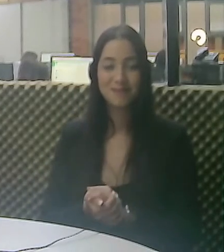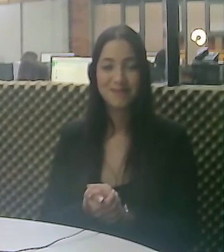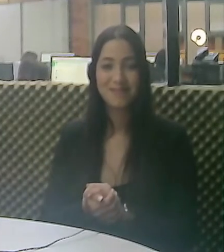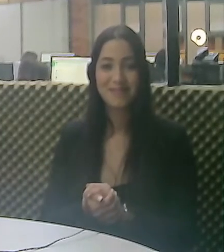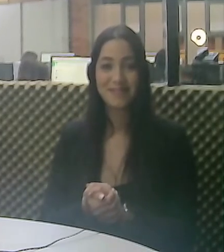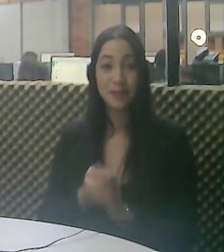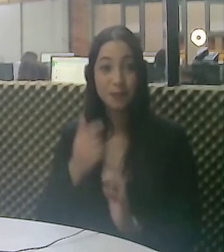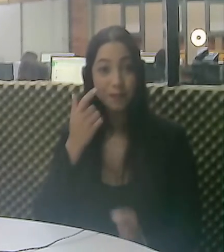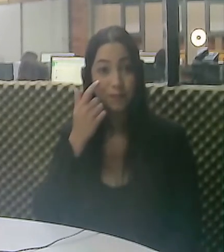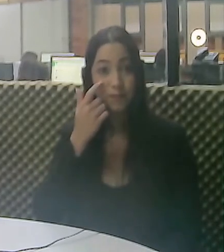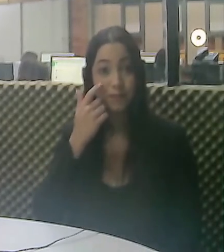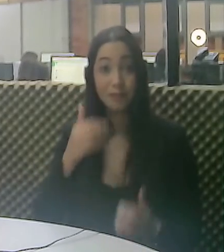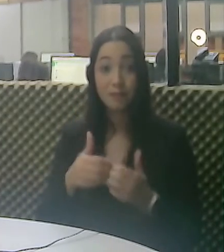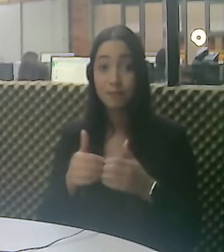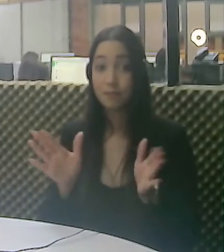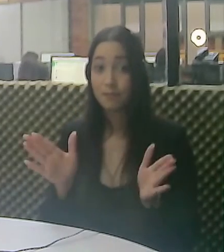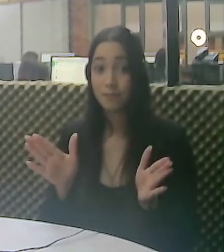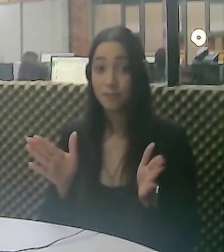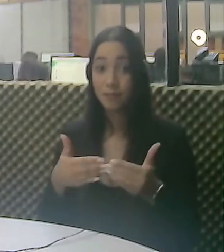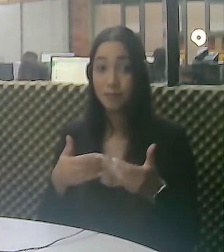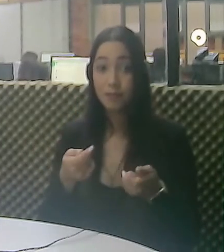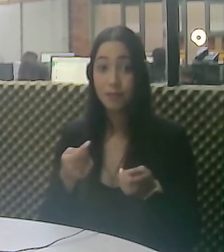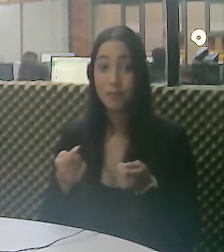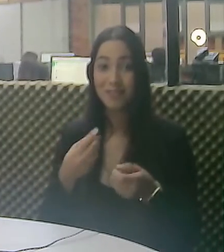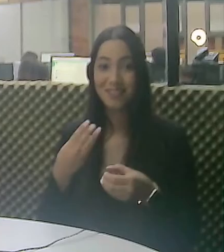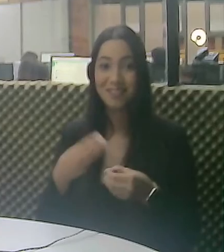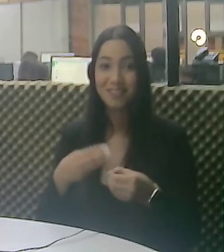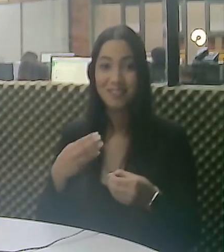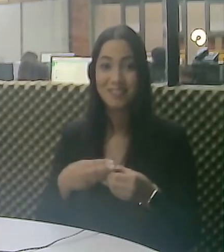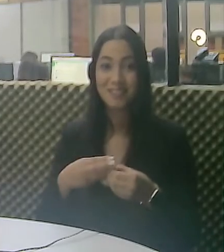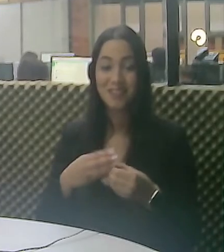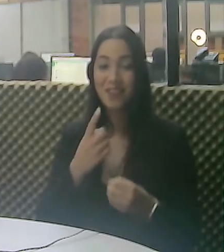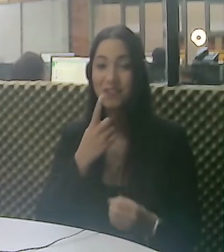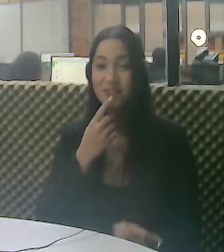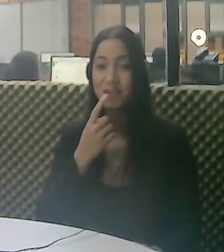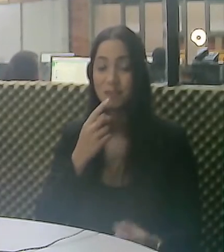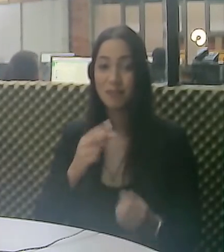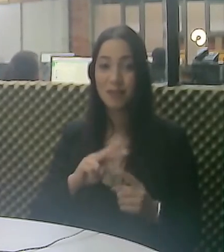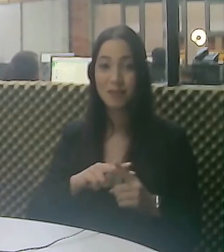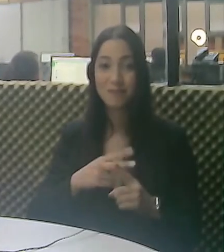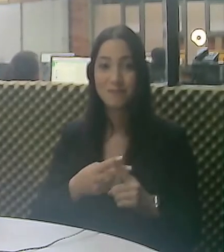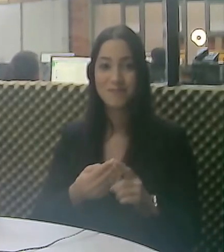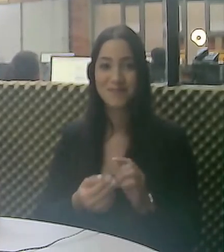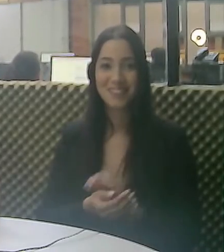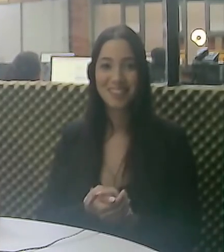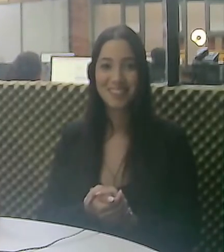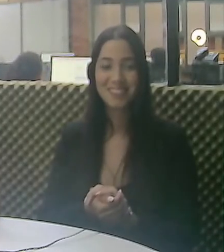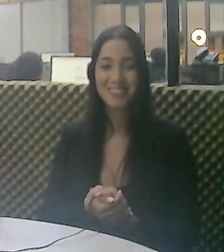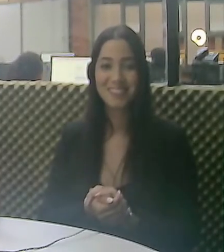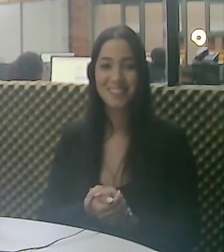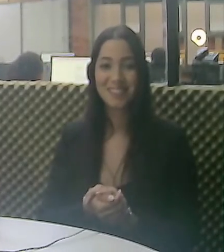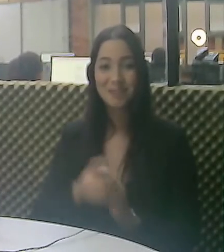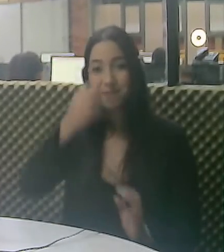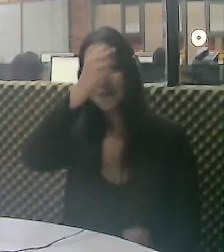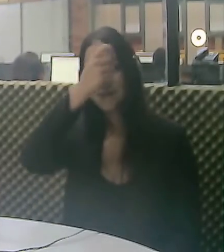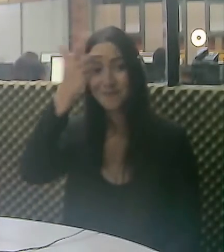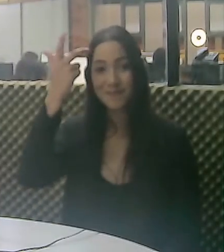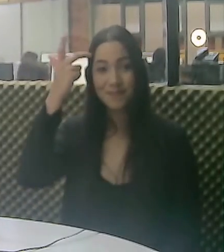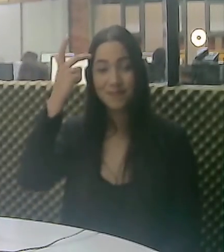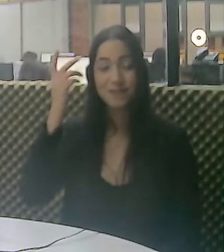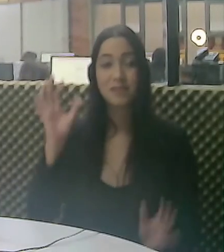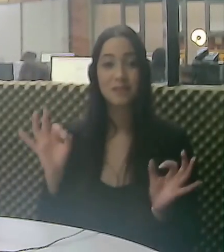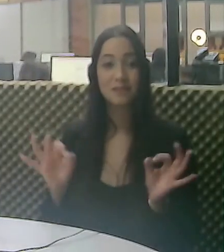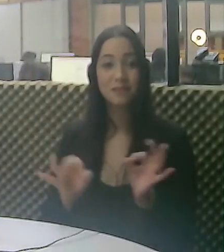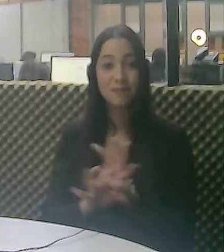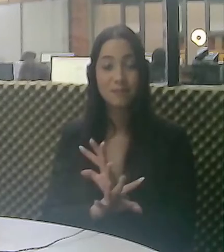confira o que abre e fecha na administração Municipal neste feriado prolongado prefeitura conclui